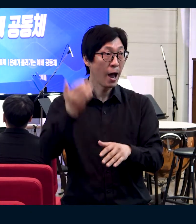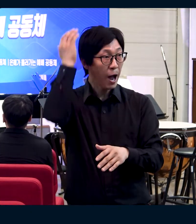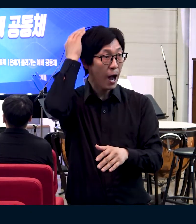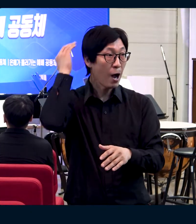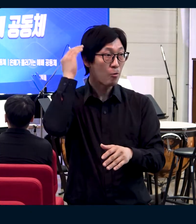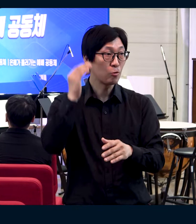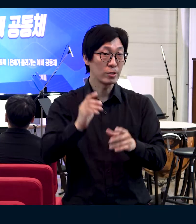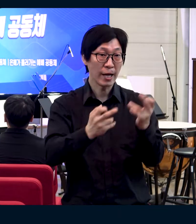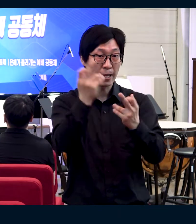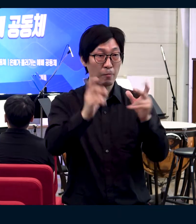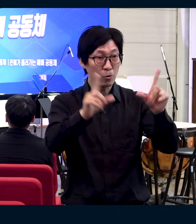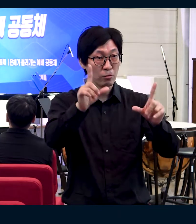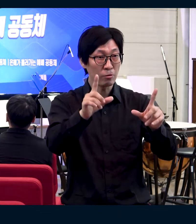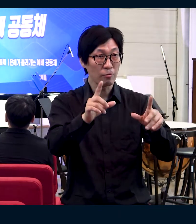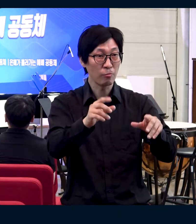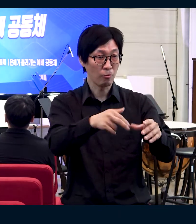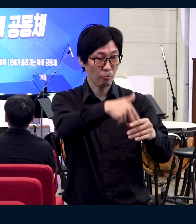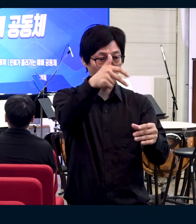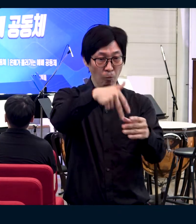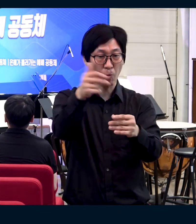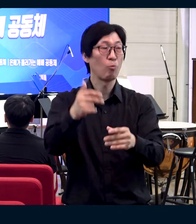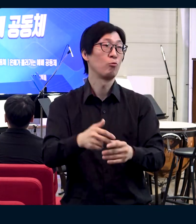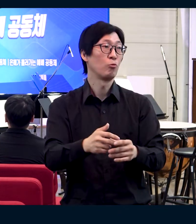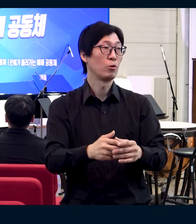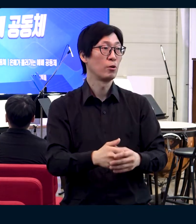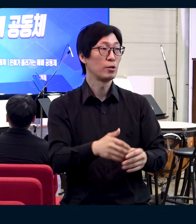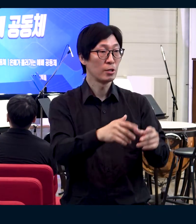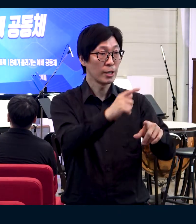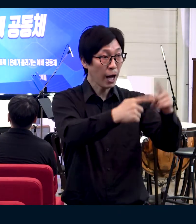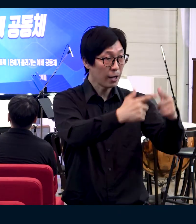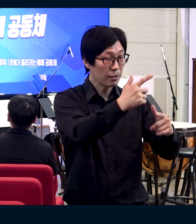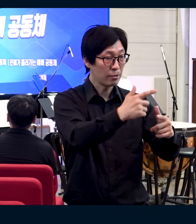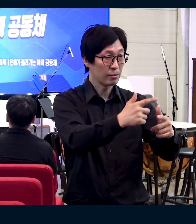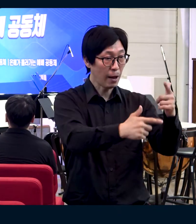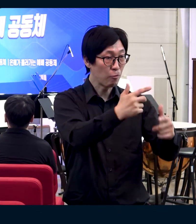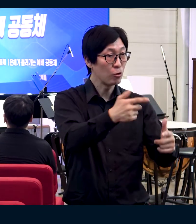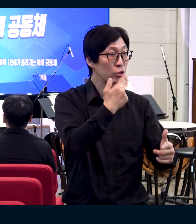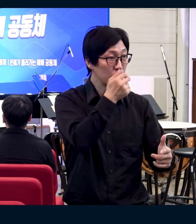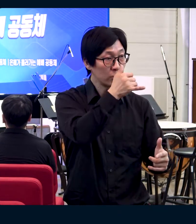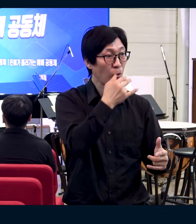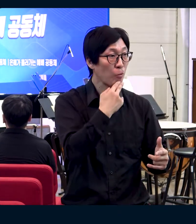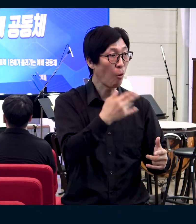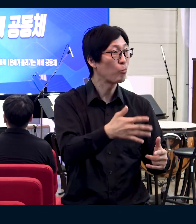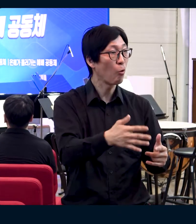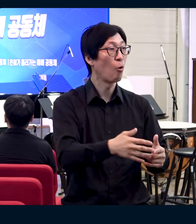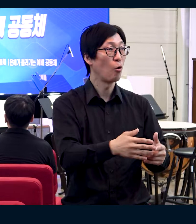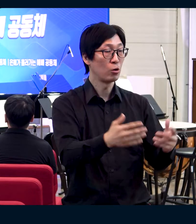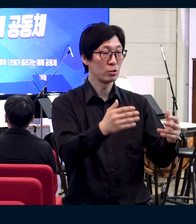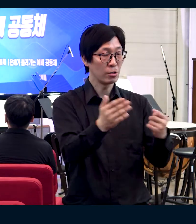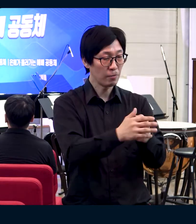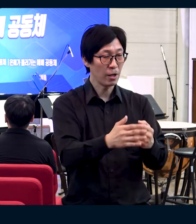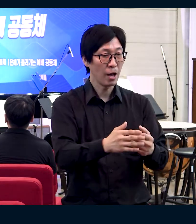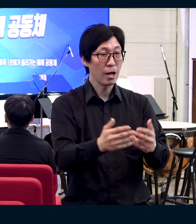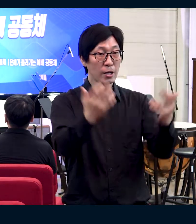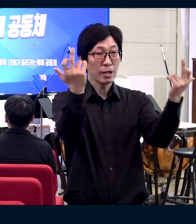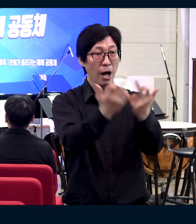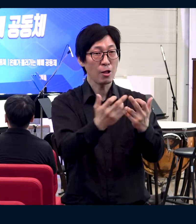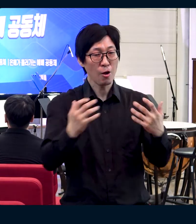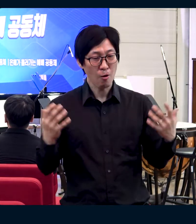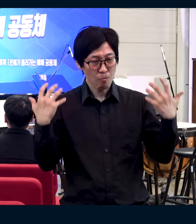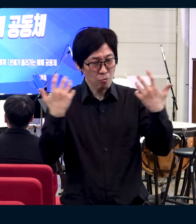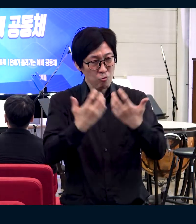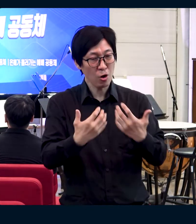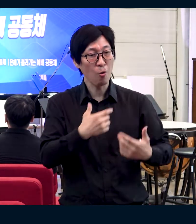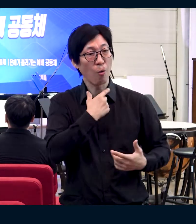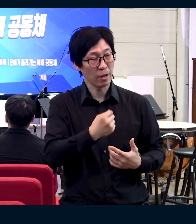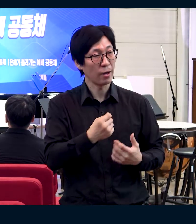그야말로 헐벗었어요. 산에 나무가 없었어요. 그러다 보니까 그 산에 나무를 심고 그래서 산을 푸르게 만드는 게